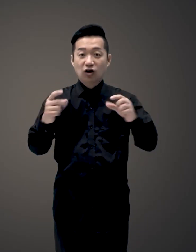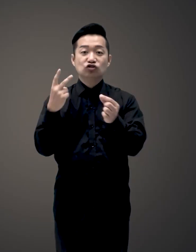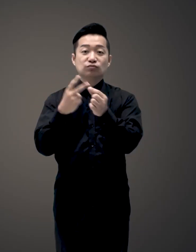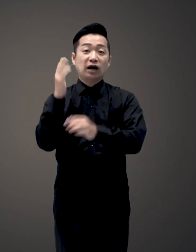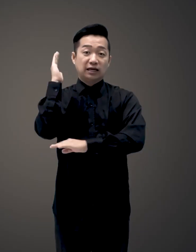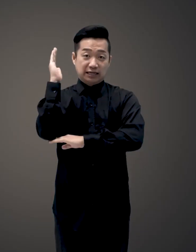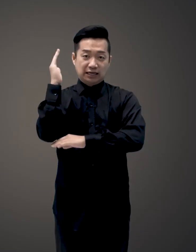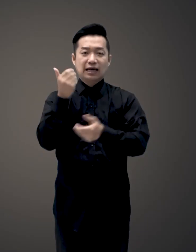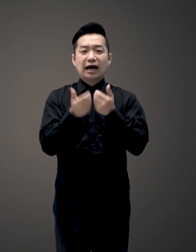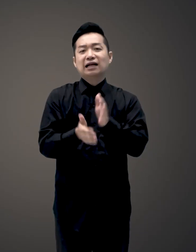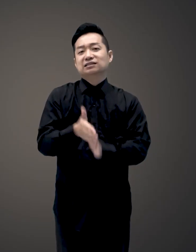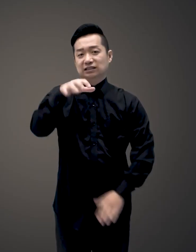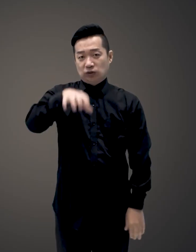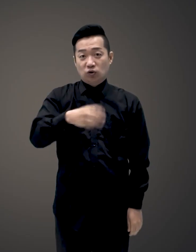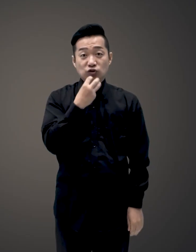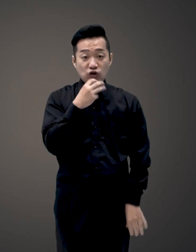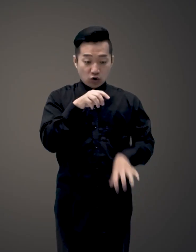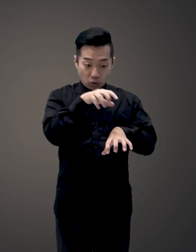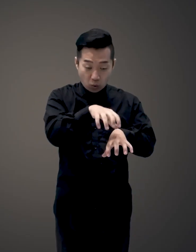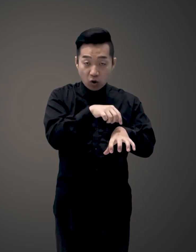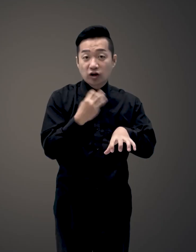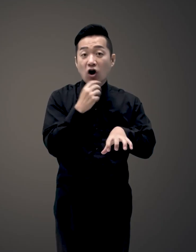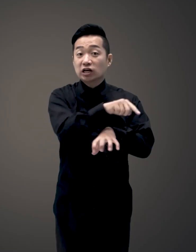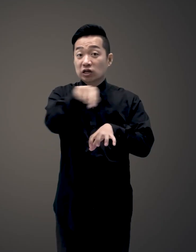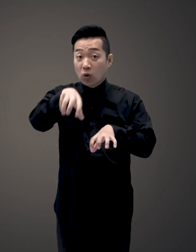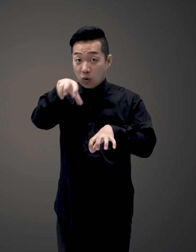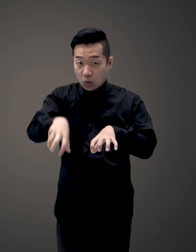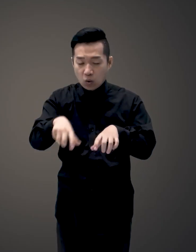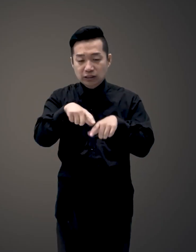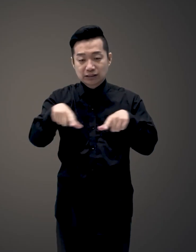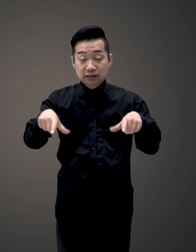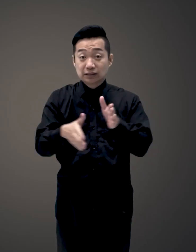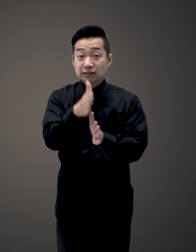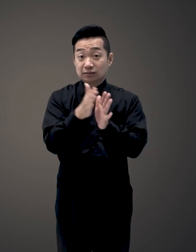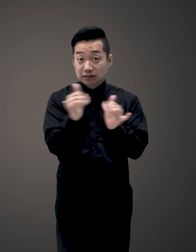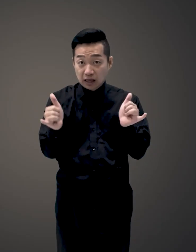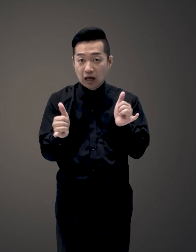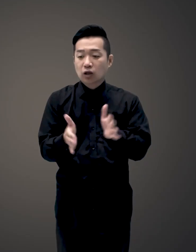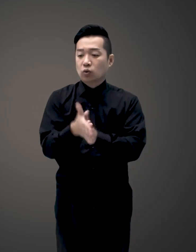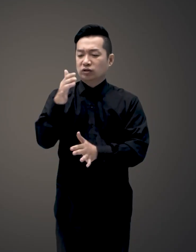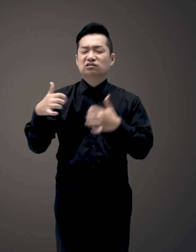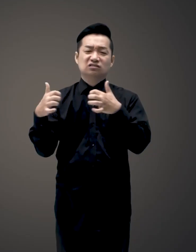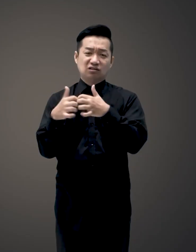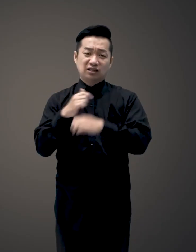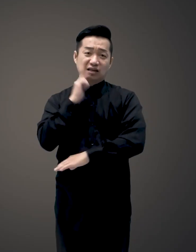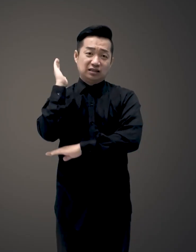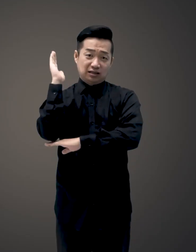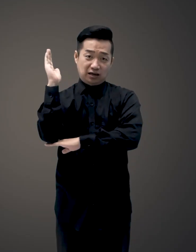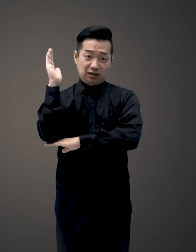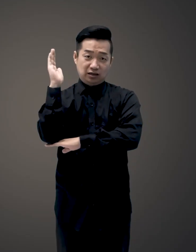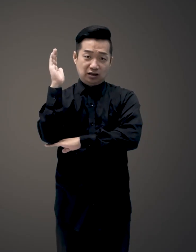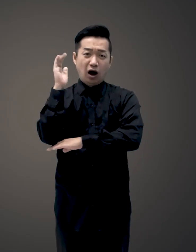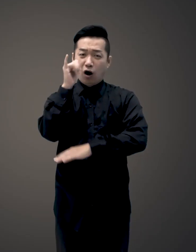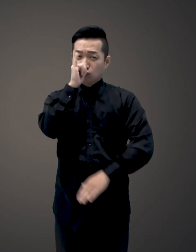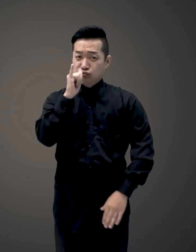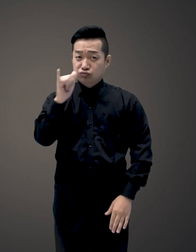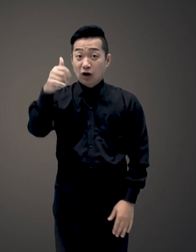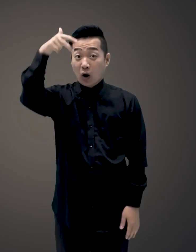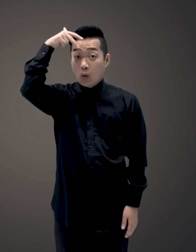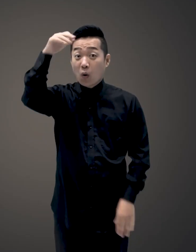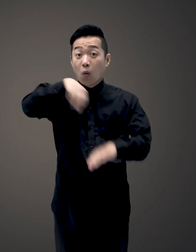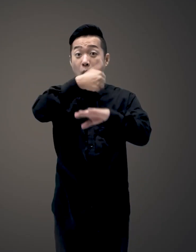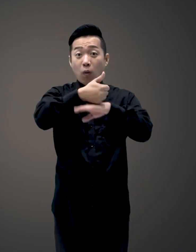서울에서 경기도까지. 시민의 도시에서 벌어지는 전쟁들. 위대한 조선 왕조를 찬양하는